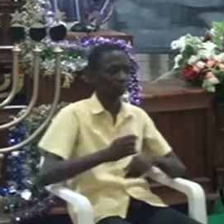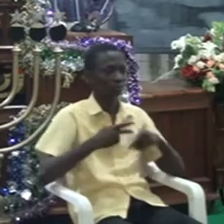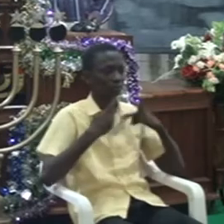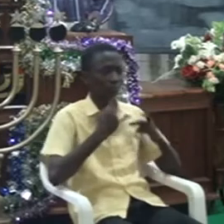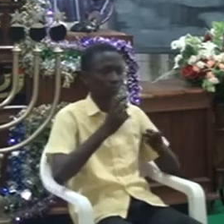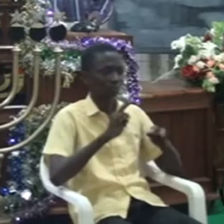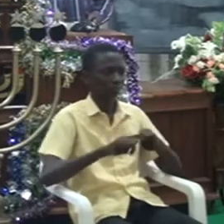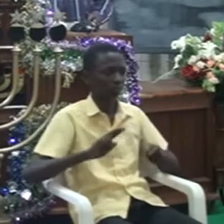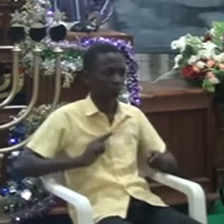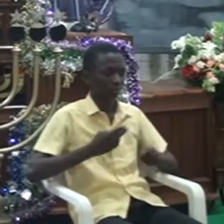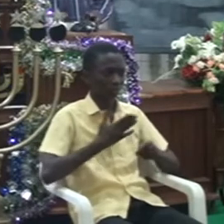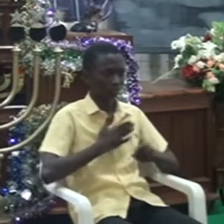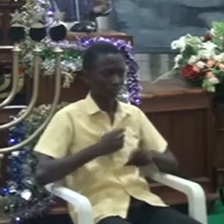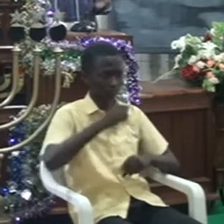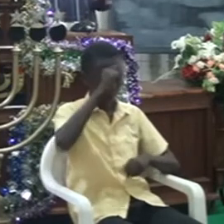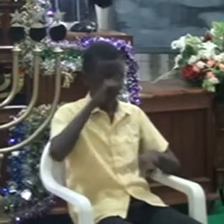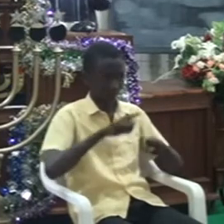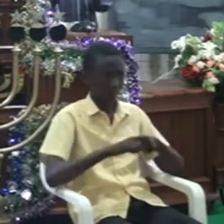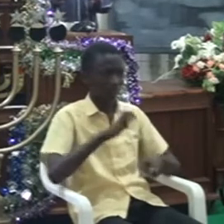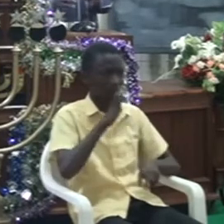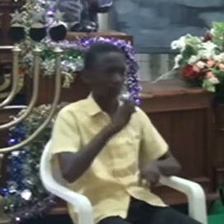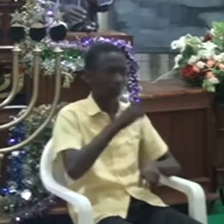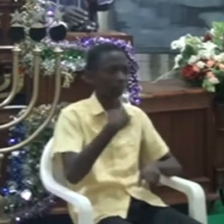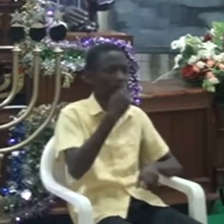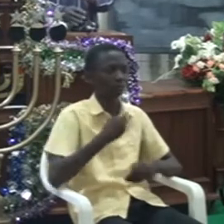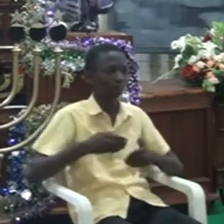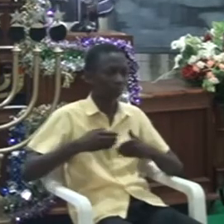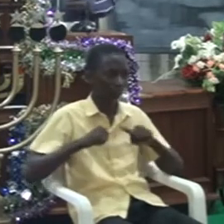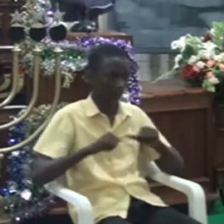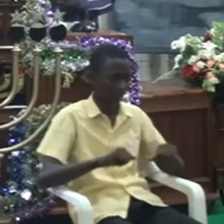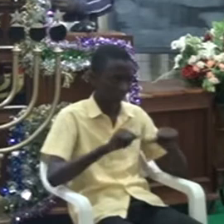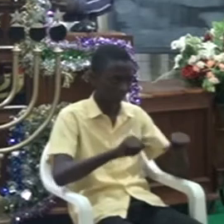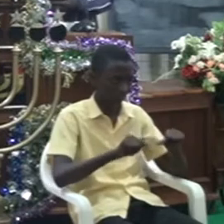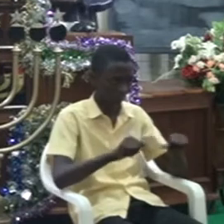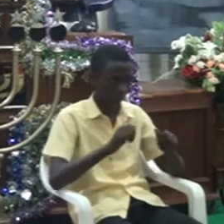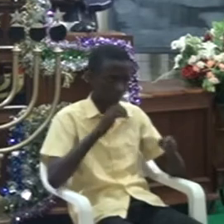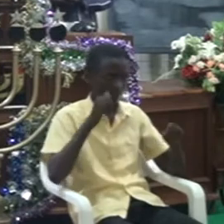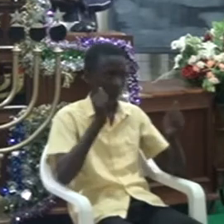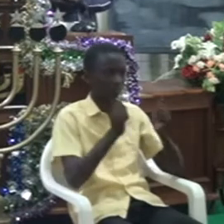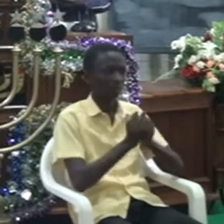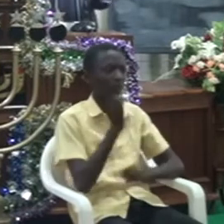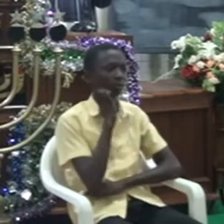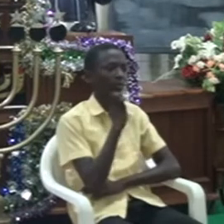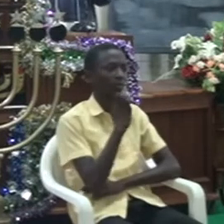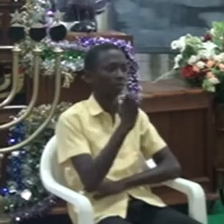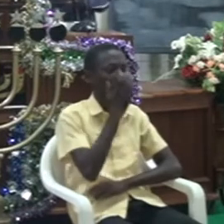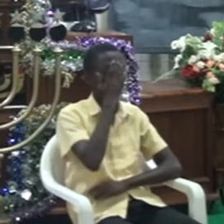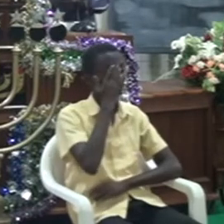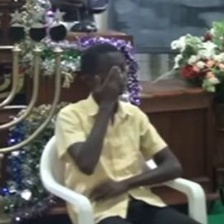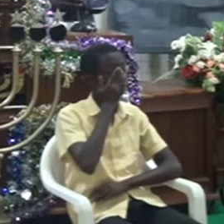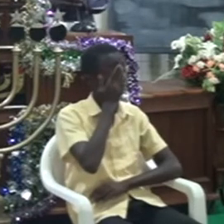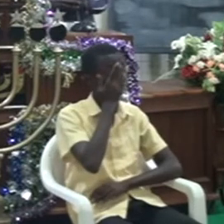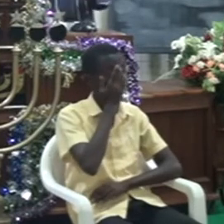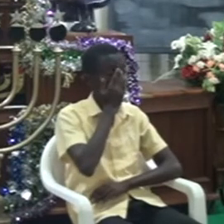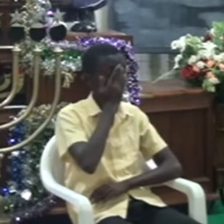mon frère, prépare-toi, c'est toi qui continue. Tena nikashtushwa kisha mzee tukaloba kumaliza kuhubiri nikasikia mchungaji